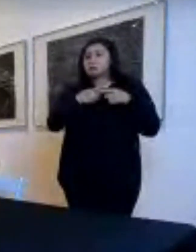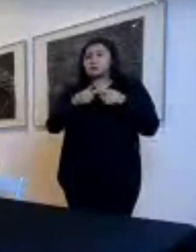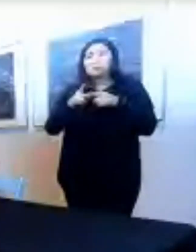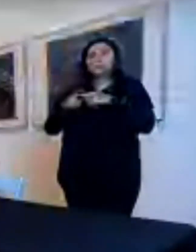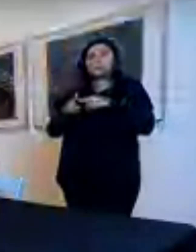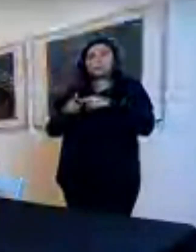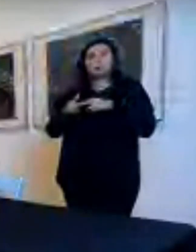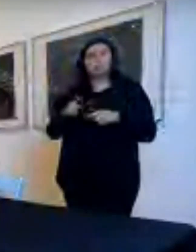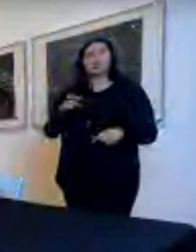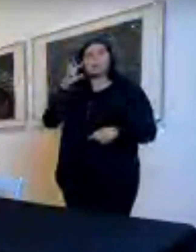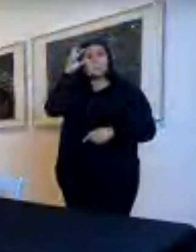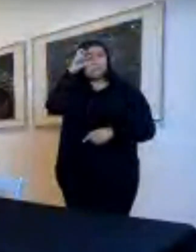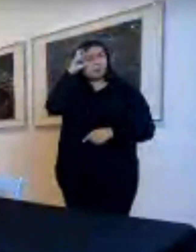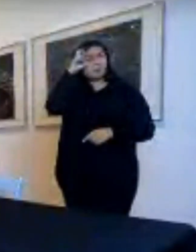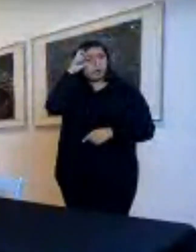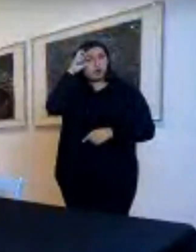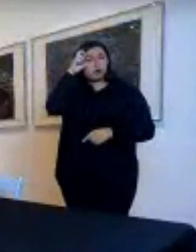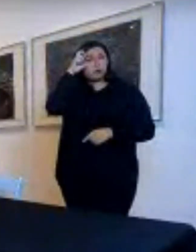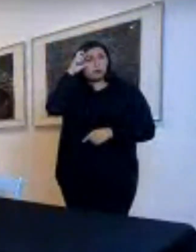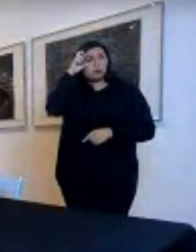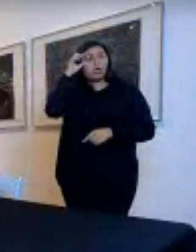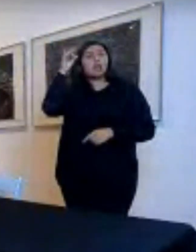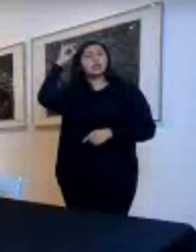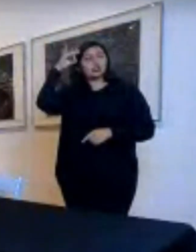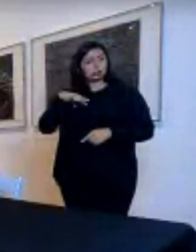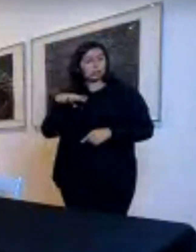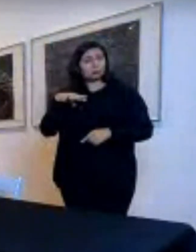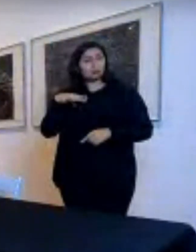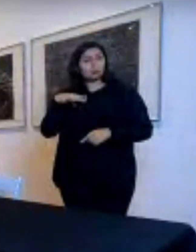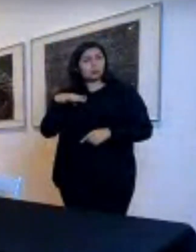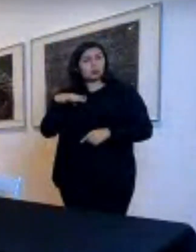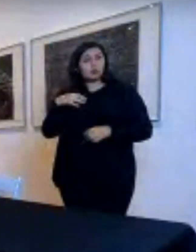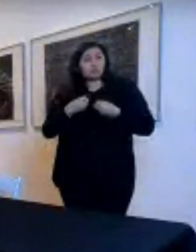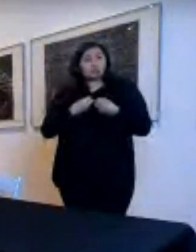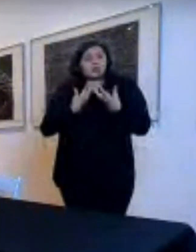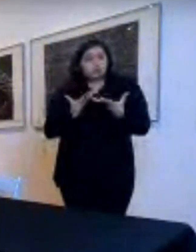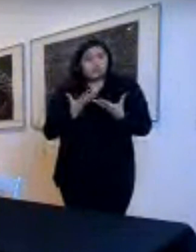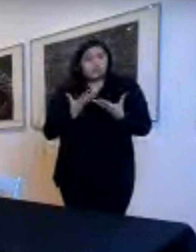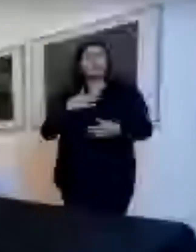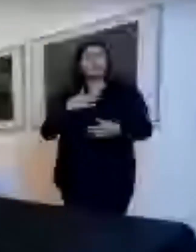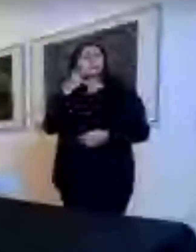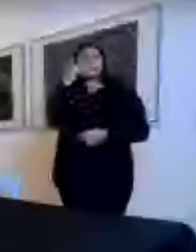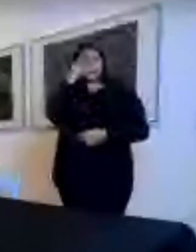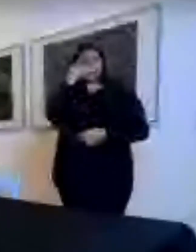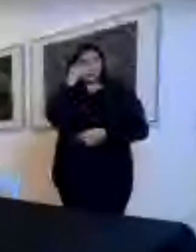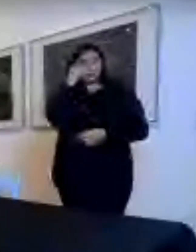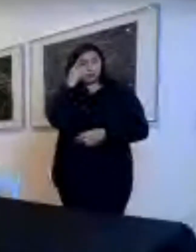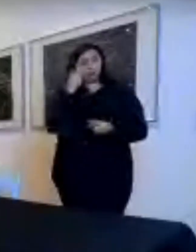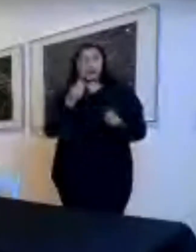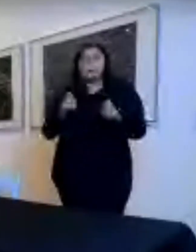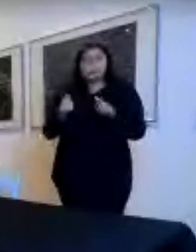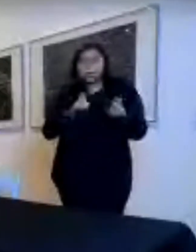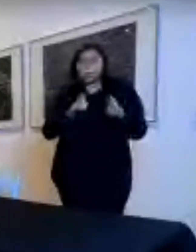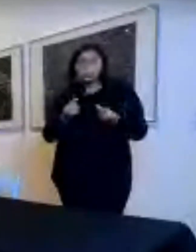supo no solo interpretar mi pensamiento y la forma de ellos, que